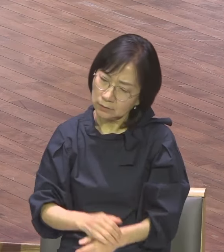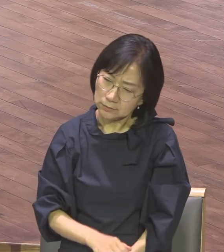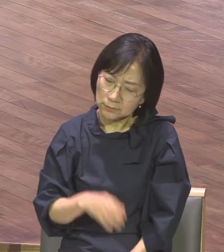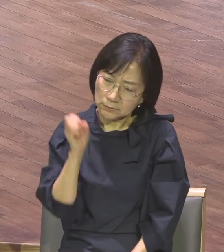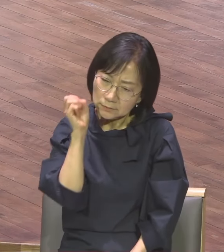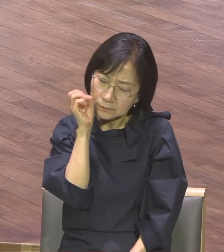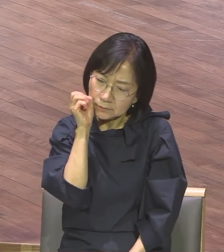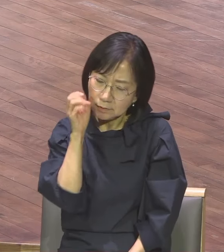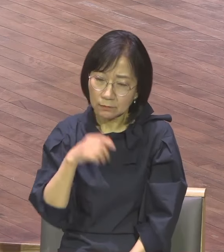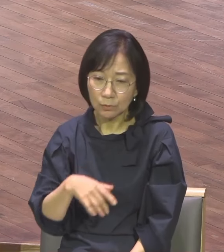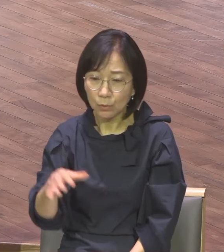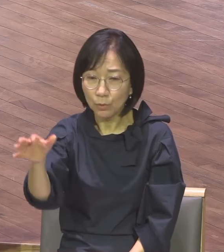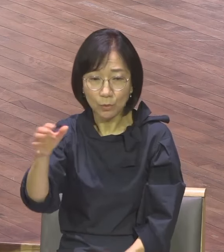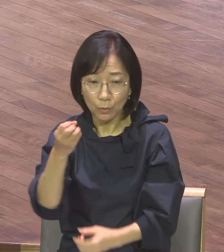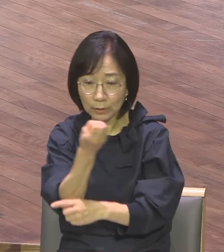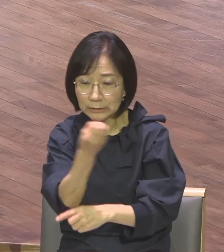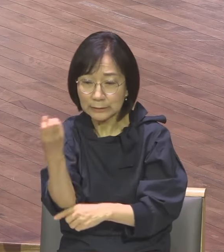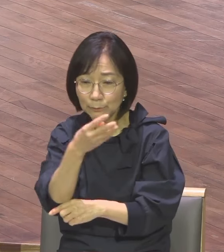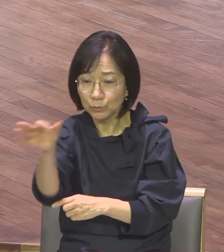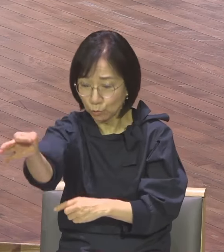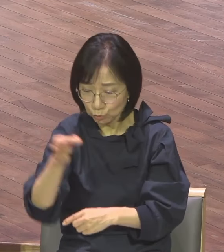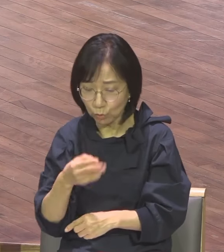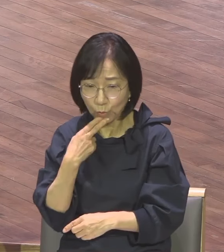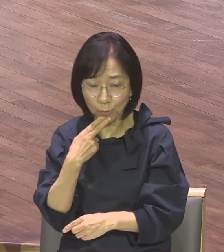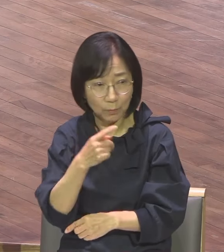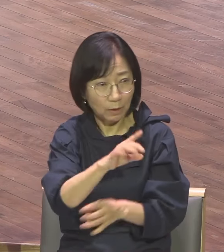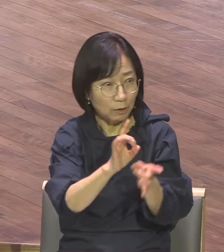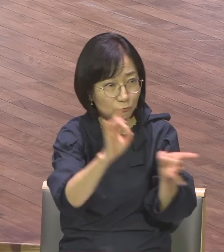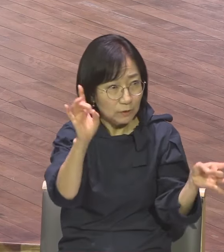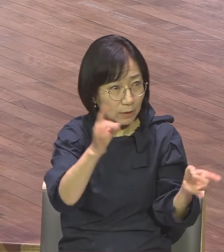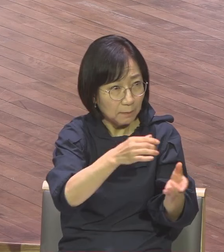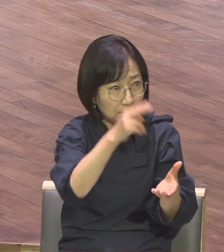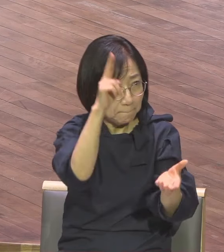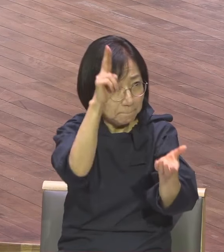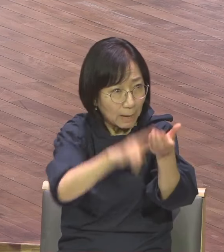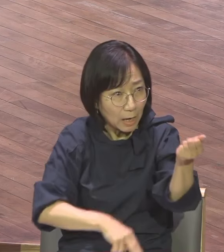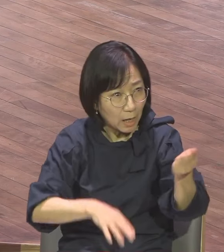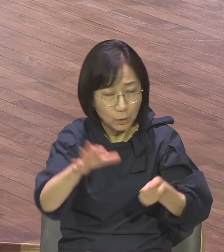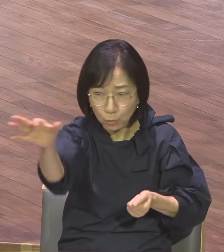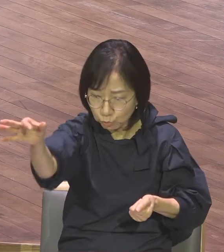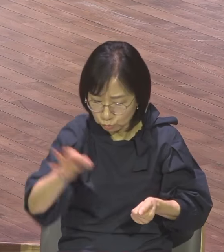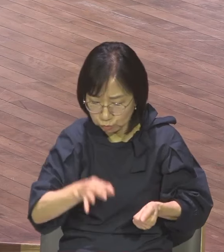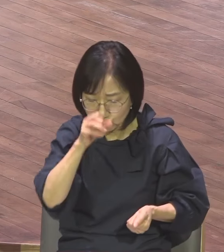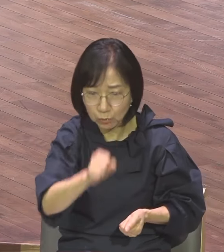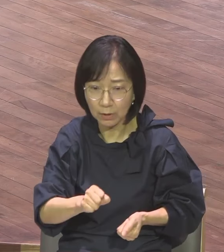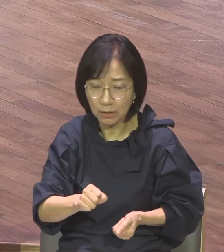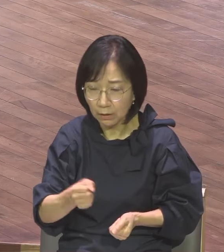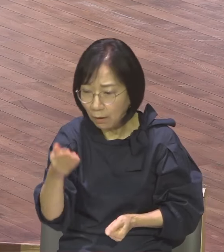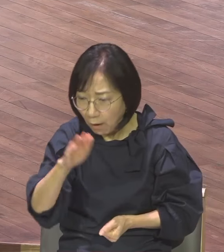이상하다. 저 우상에서 비스 팔면 저 돈 될 텐데 왜 저럴까? 찌들어지 가난해.